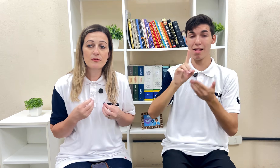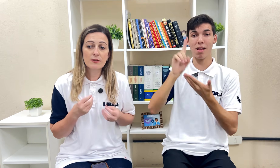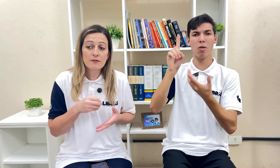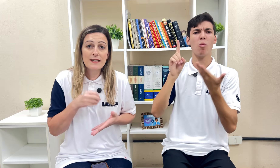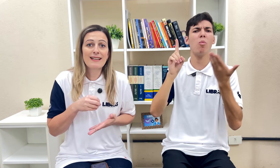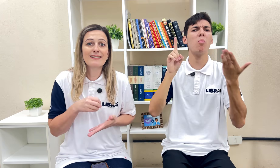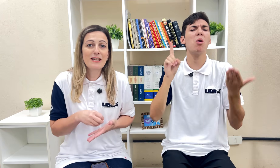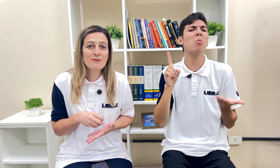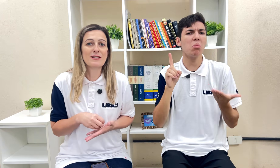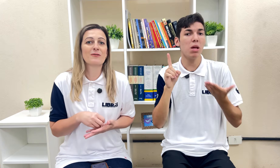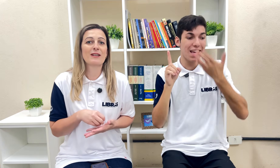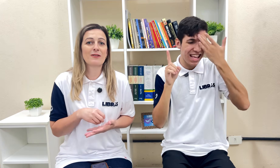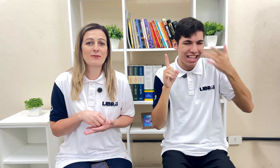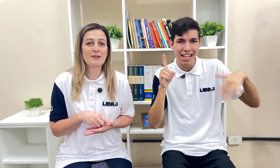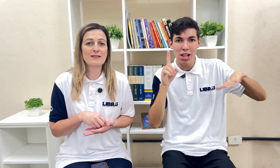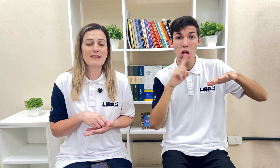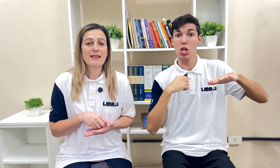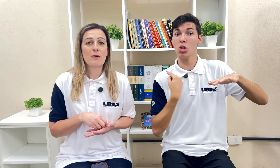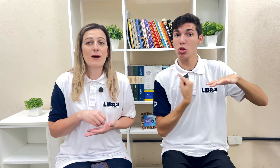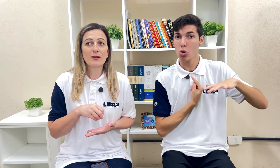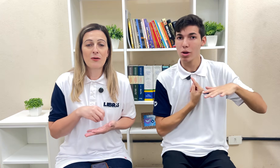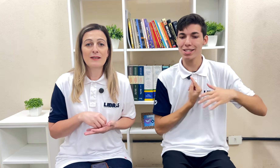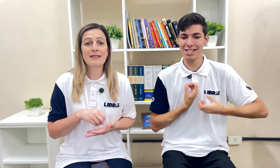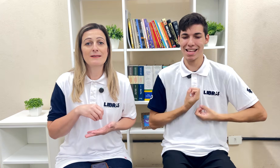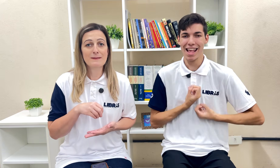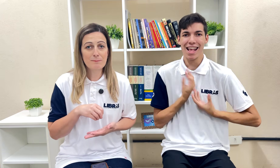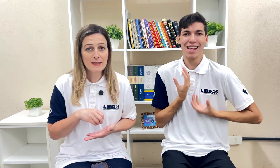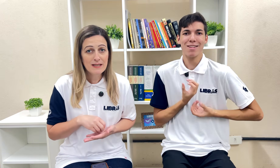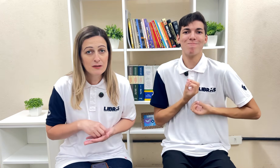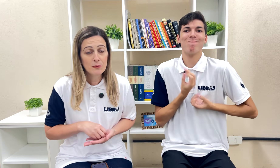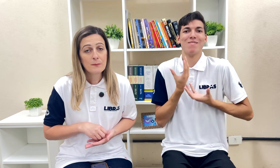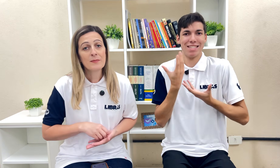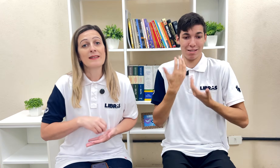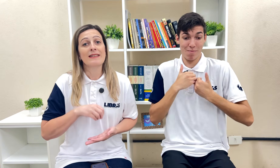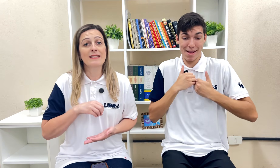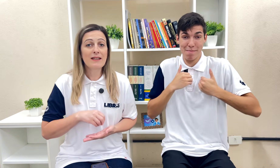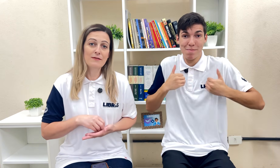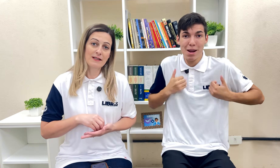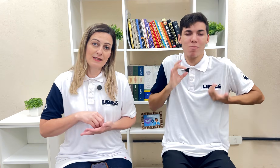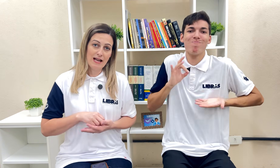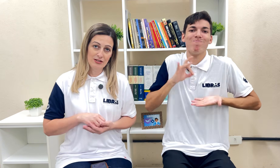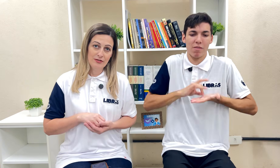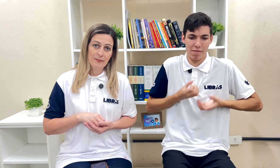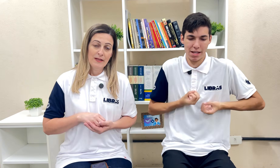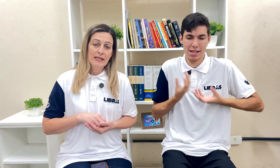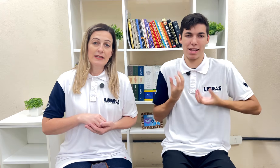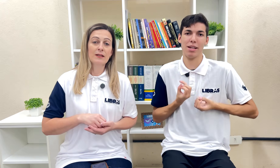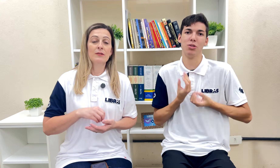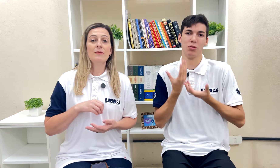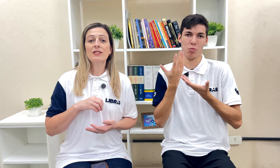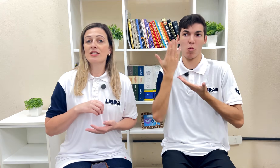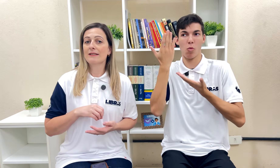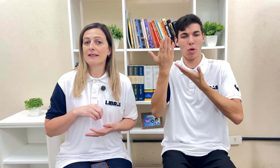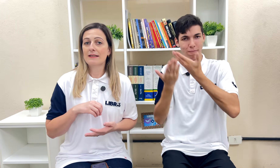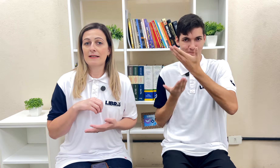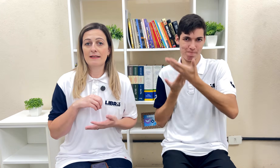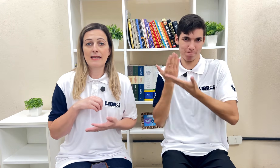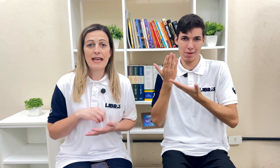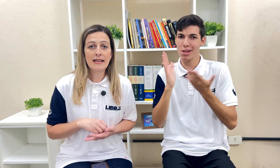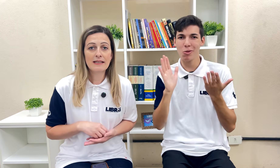os verdadeiros adoradores o adorem em espírito e em verdade. Então não adianta ter